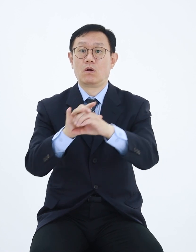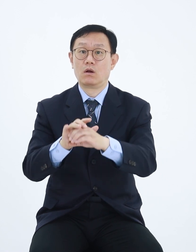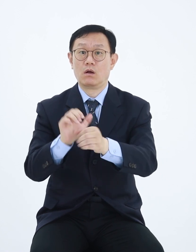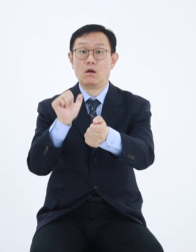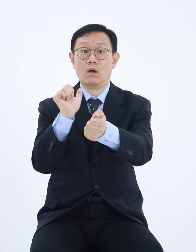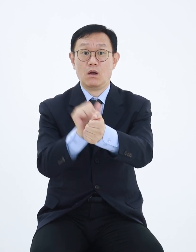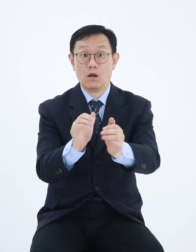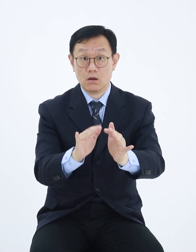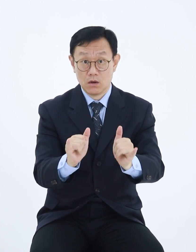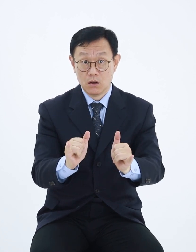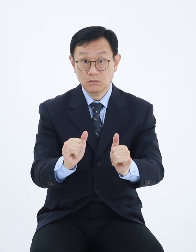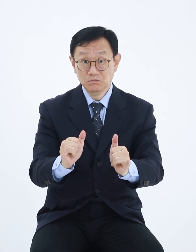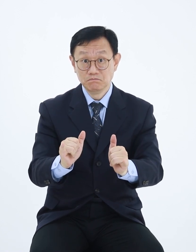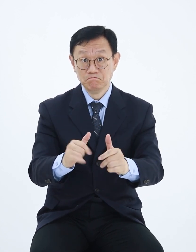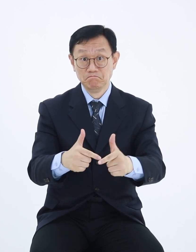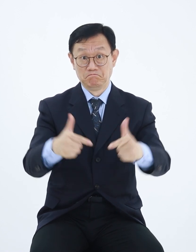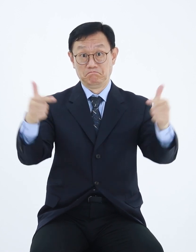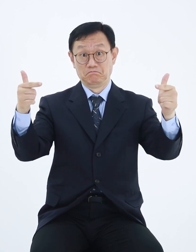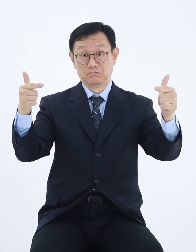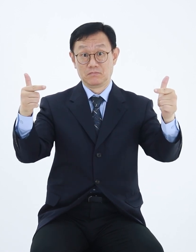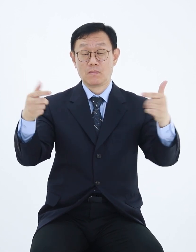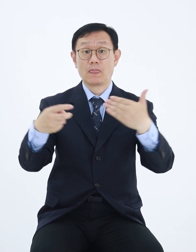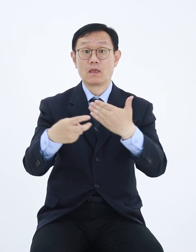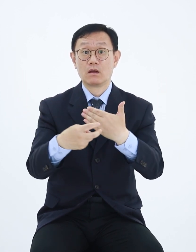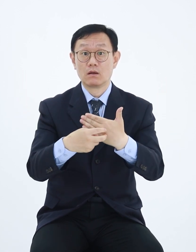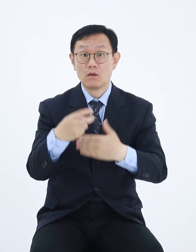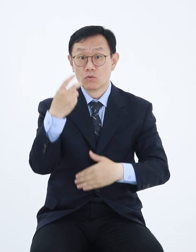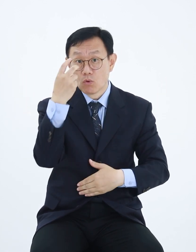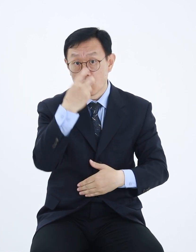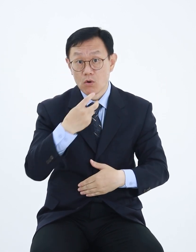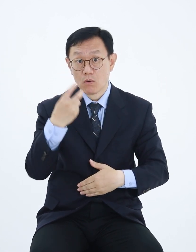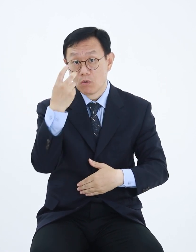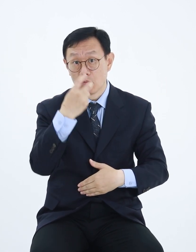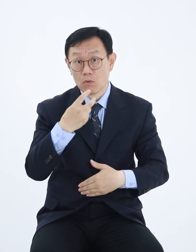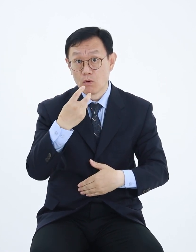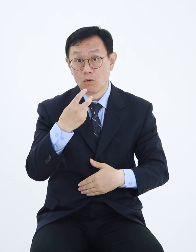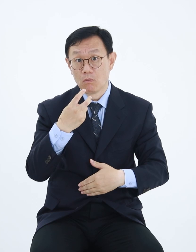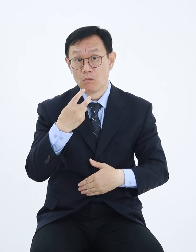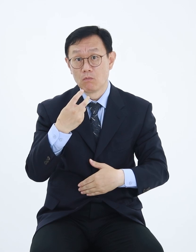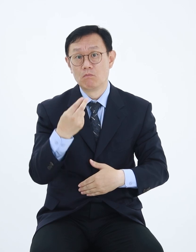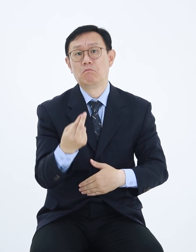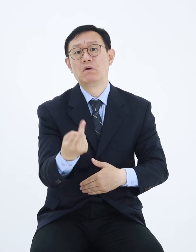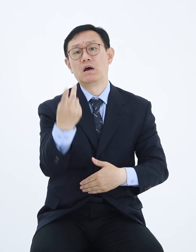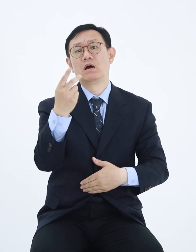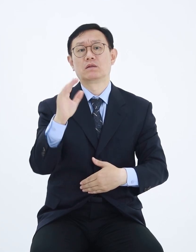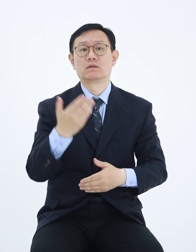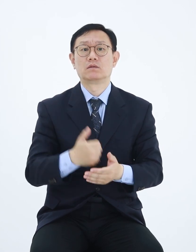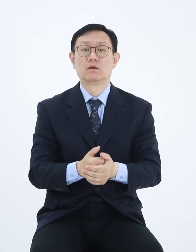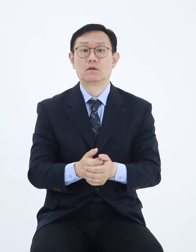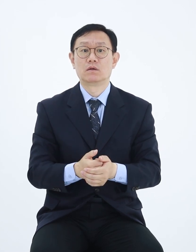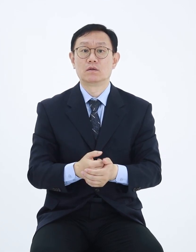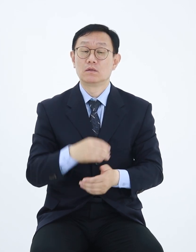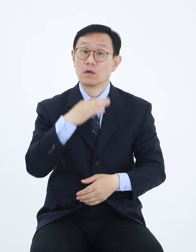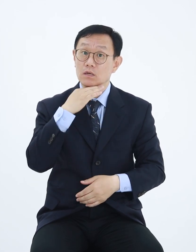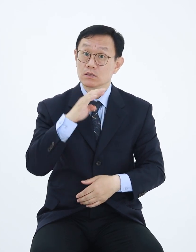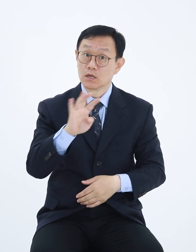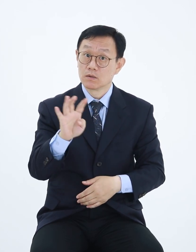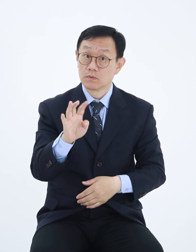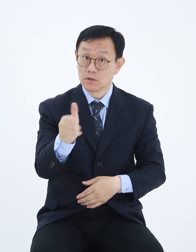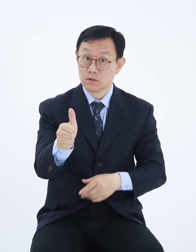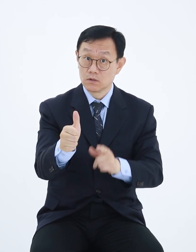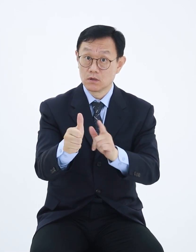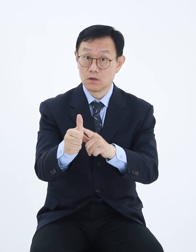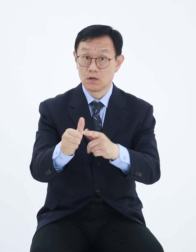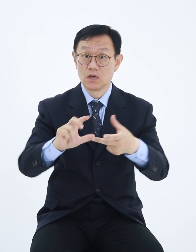감염 환자의 갑작스런 증가로 인해 의료와 돌봄에 공백이 생긴 것입니다. 40대인 K씨는